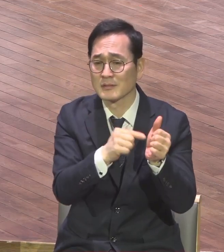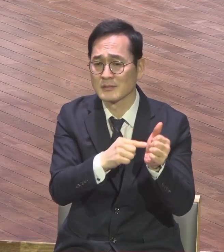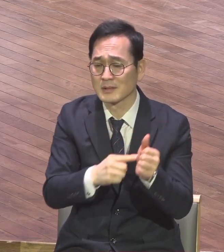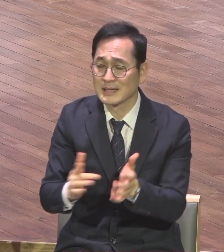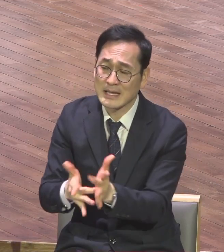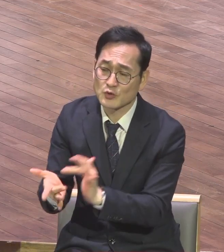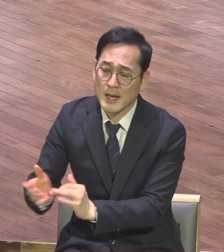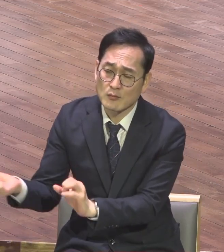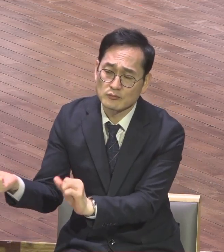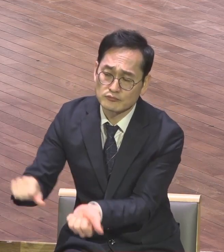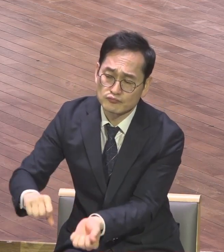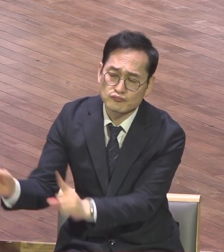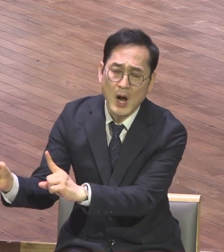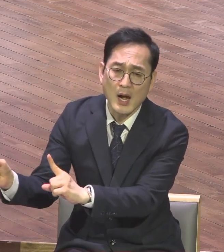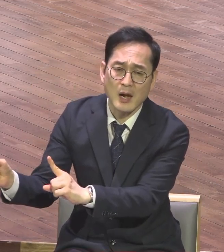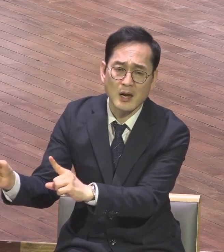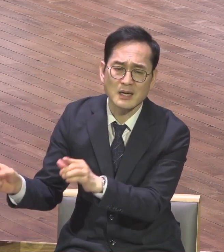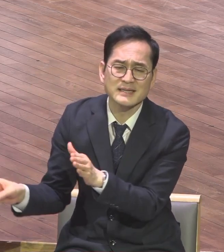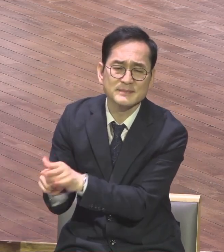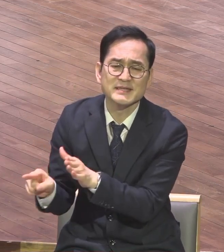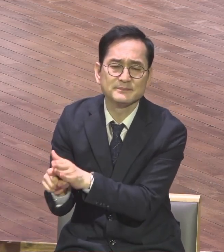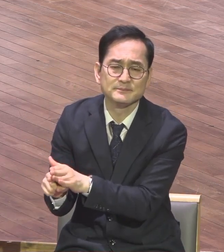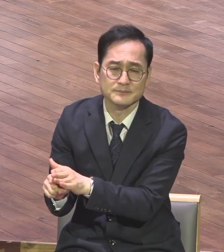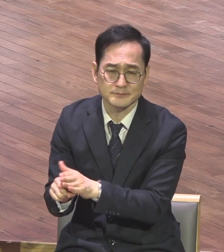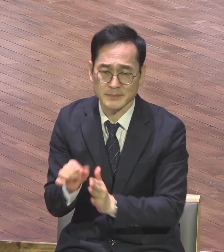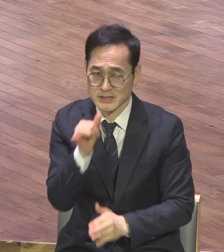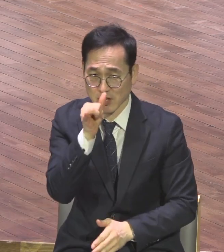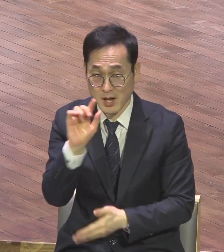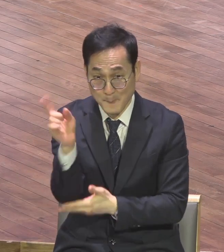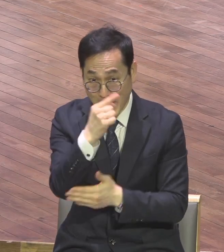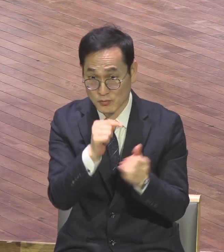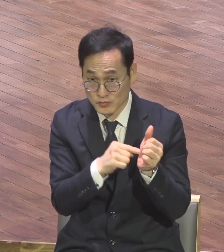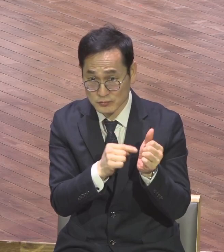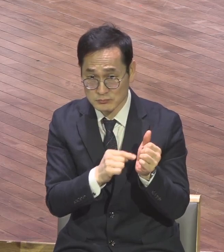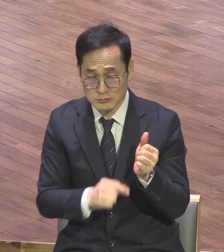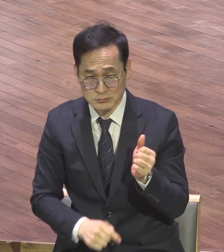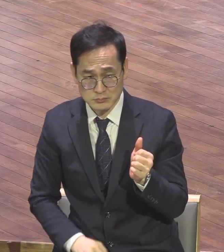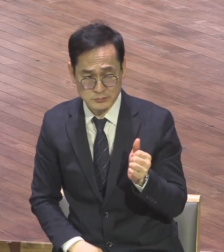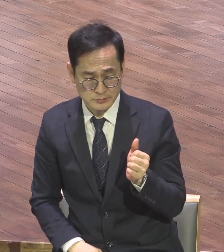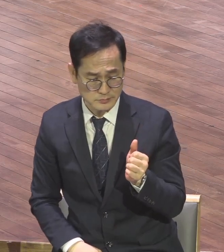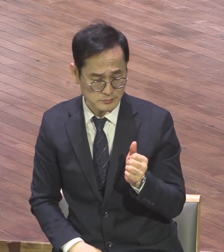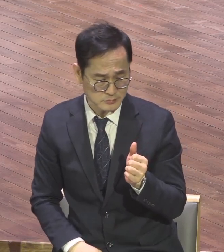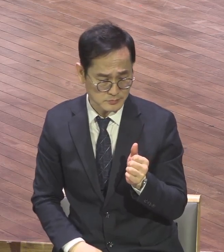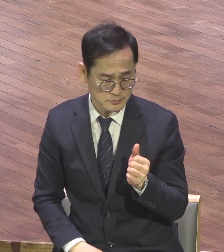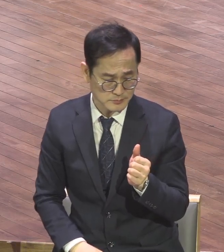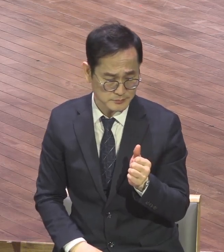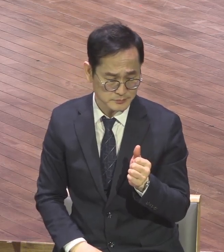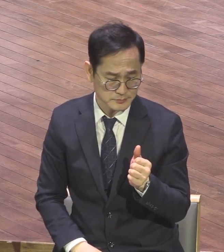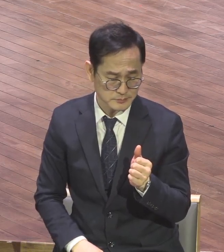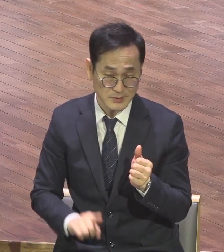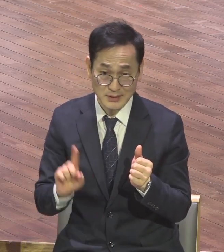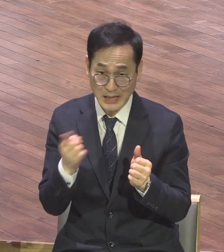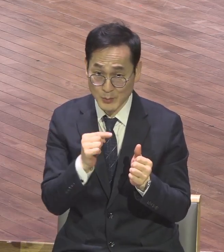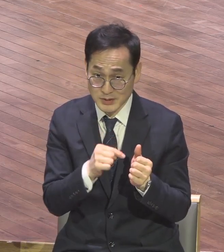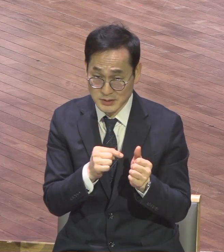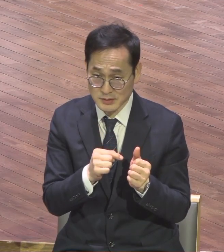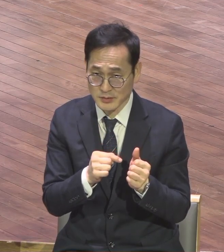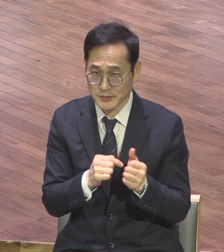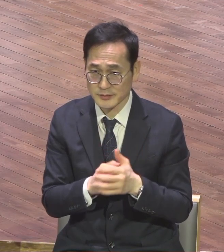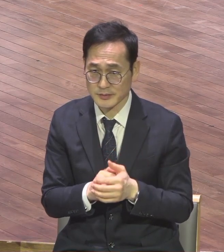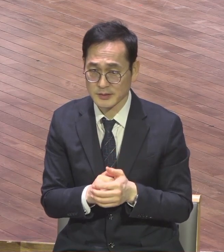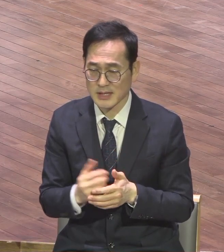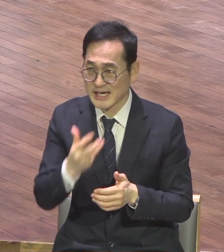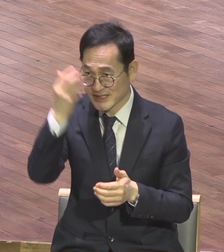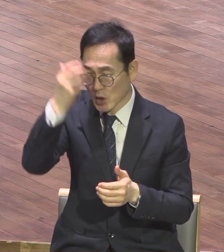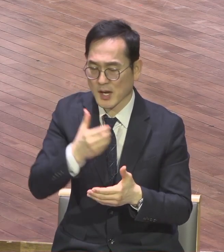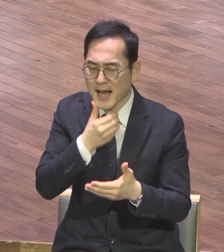살았다는 것입니다. 잘 봐야 될 것은요, 다윗이 잘나서 이런 삶을 산 것이 아니에요. 사도행전 4장 25절에 보면 그것이